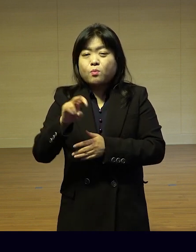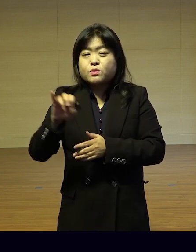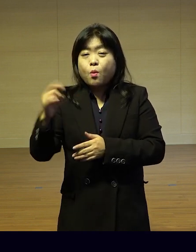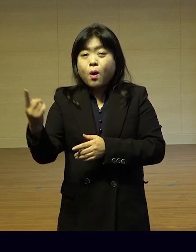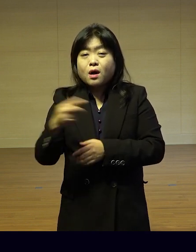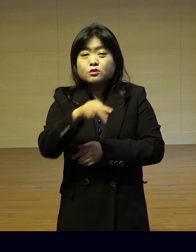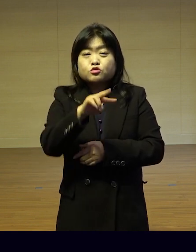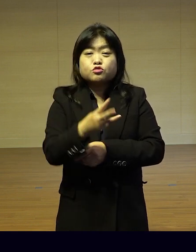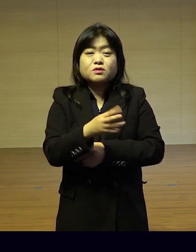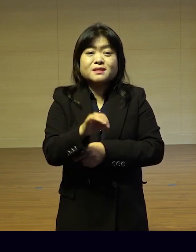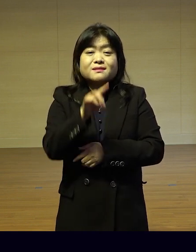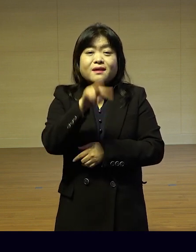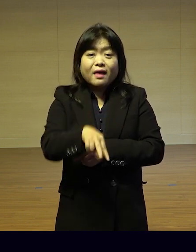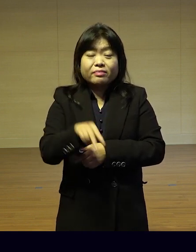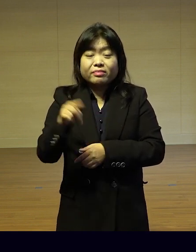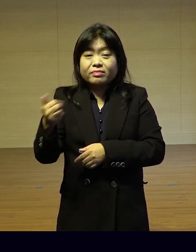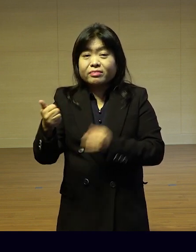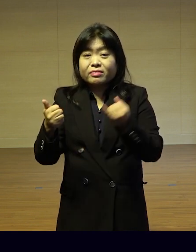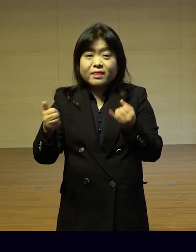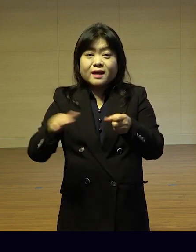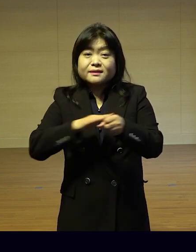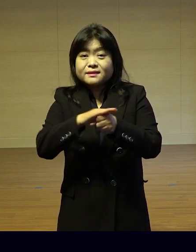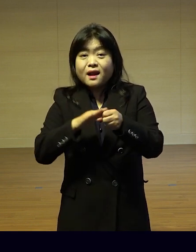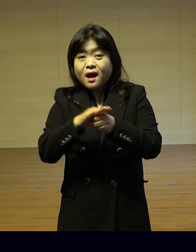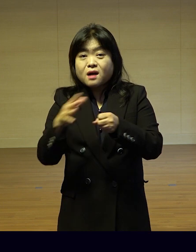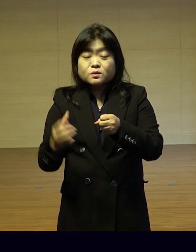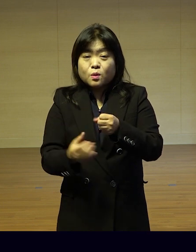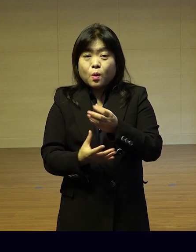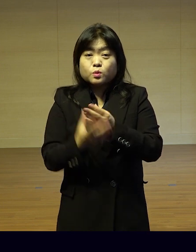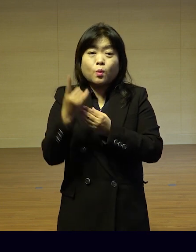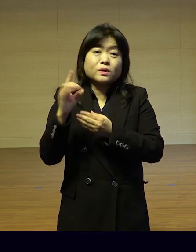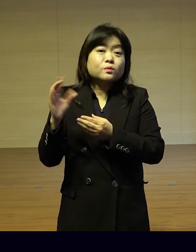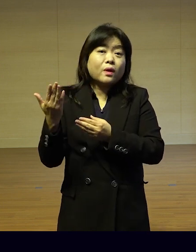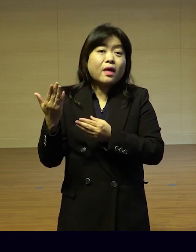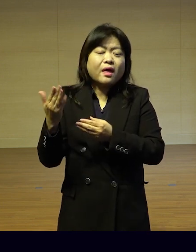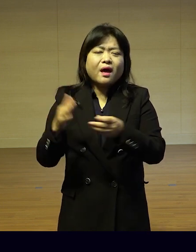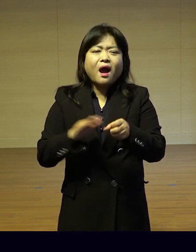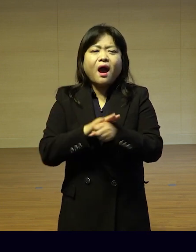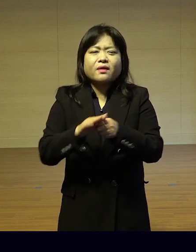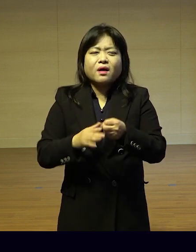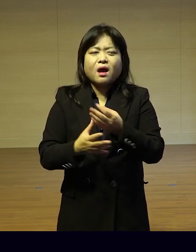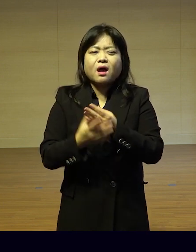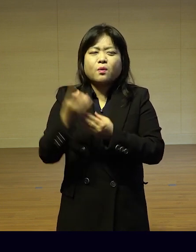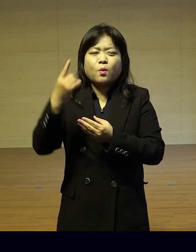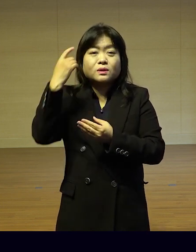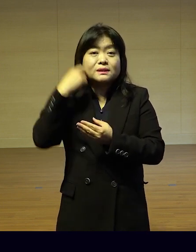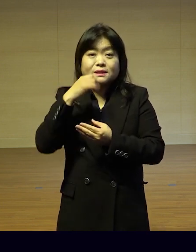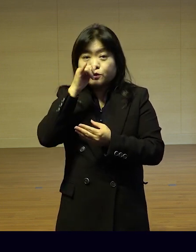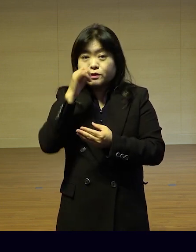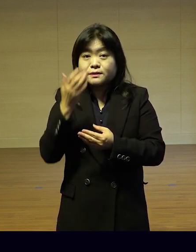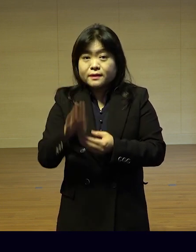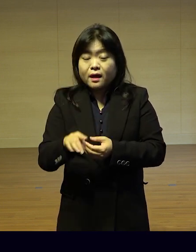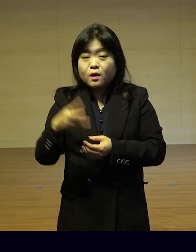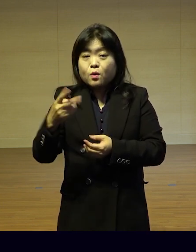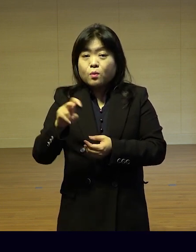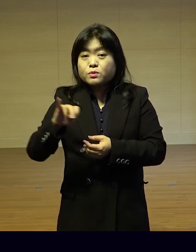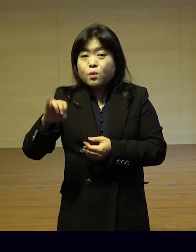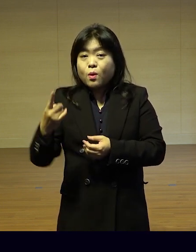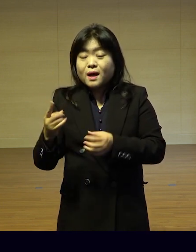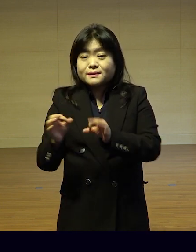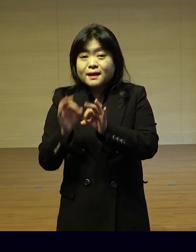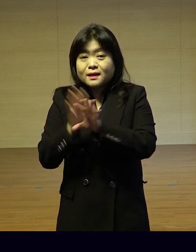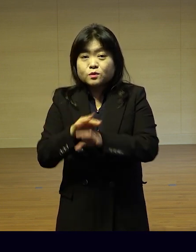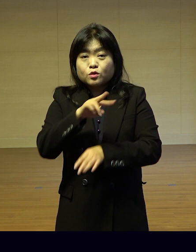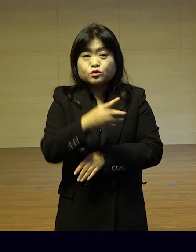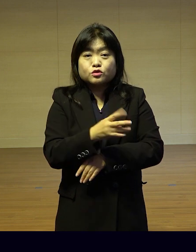로미오와 줄리엣이 사랑 속에서 하나로 온전히 통일되어 있죠. 하나라는 것을 느낄 수 있는데, 그렇다고 해서 로미오가